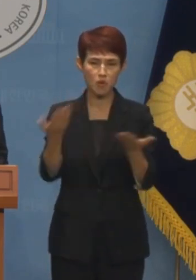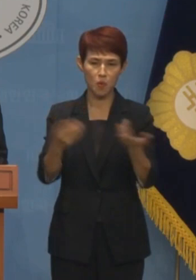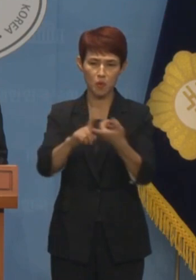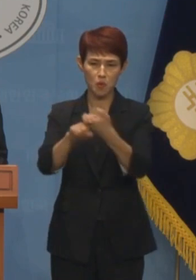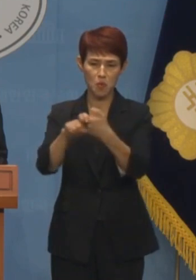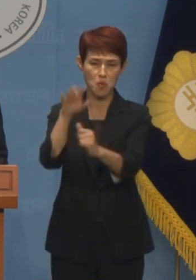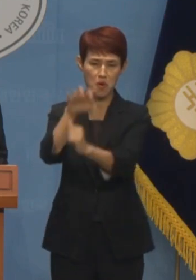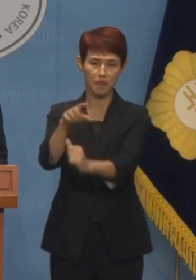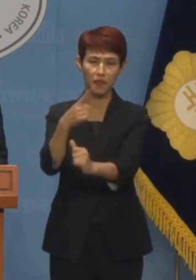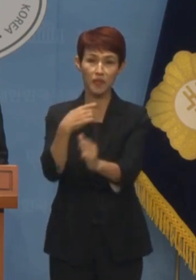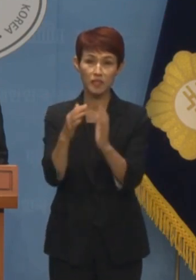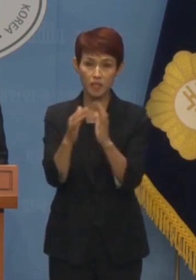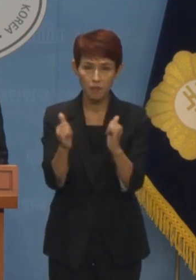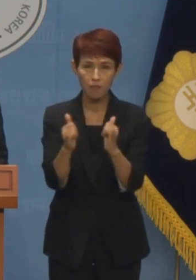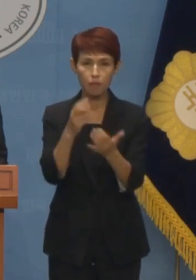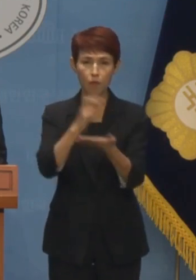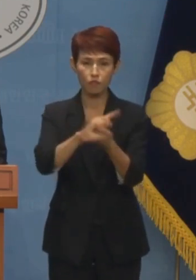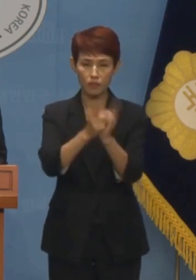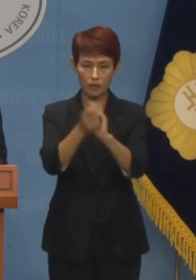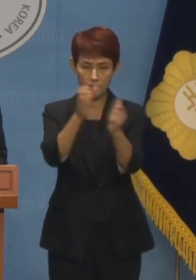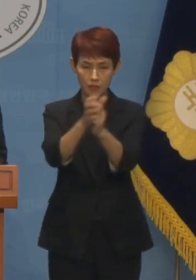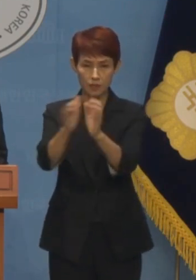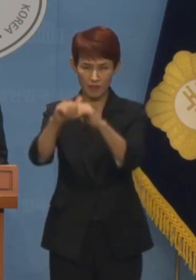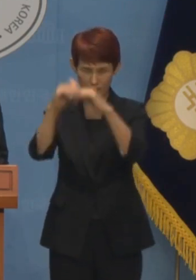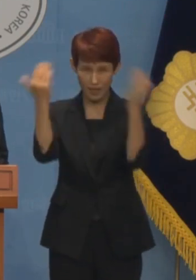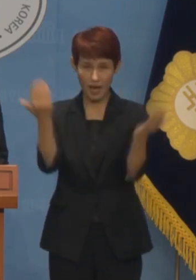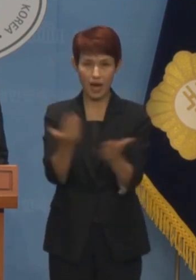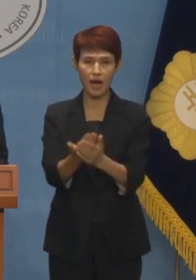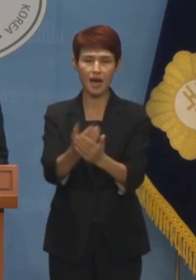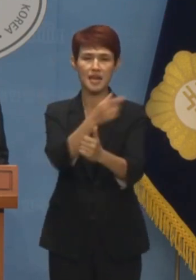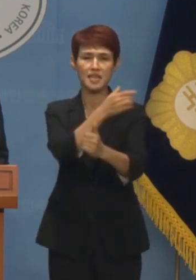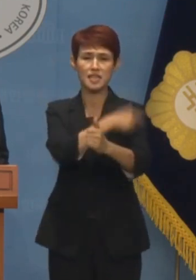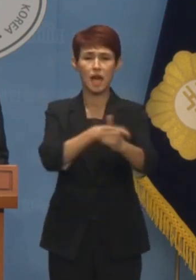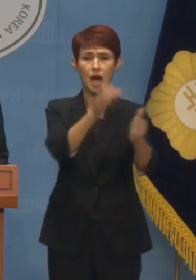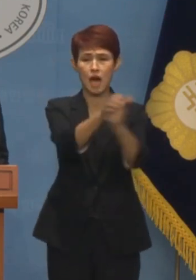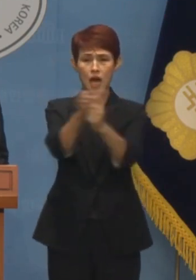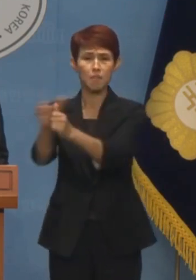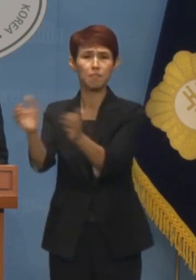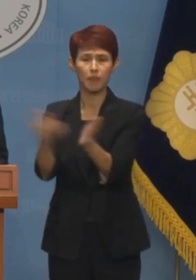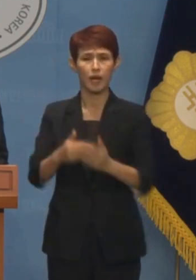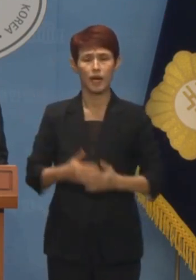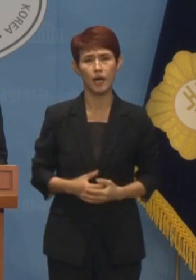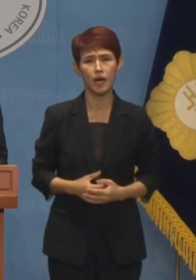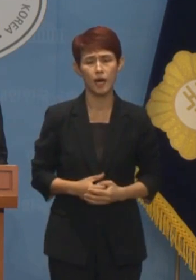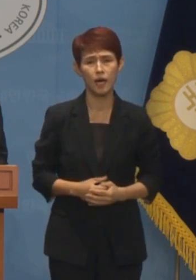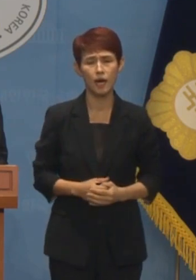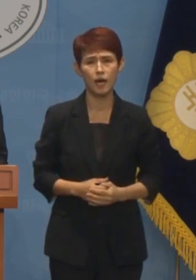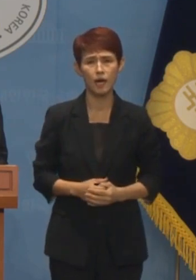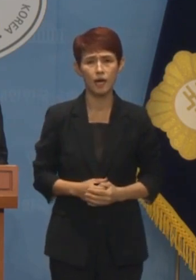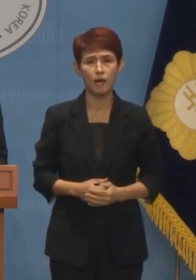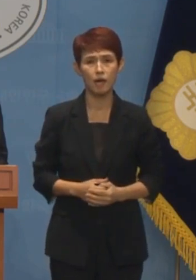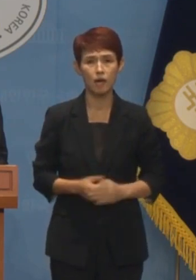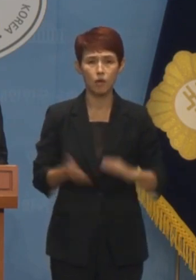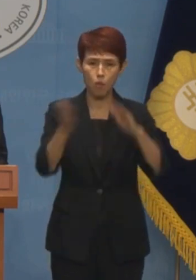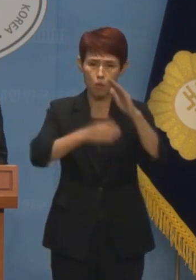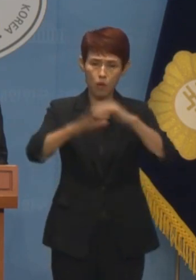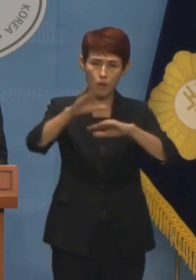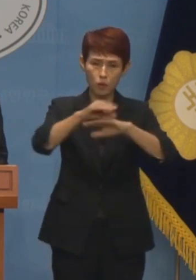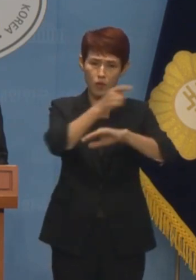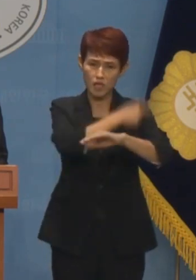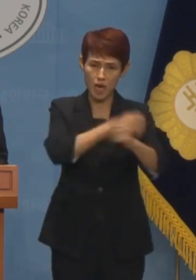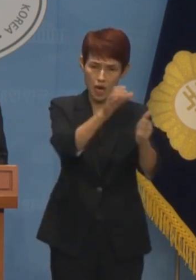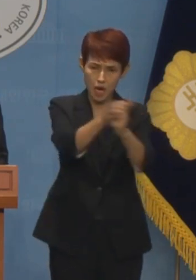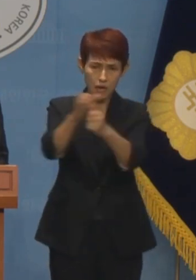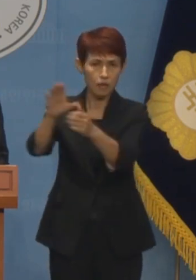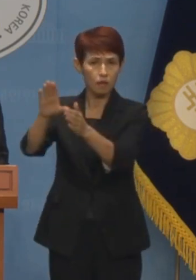위원장의 법률 대리인지 모두 이사로 선임했습니다 공영방송 이사 선임